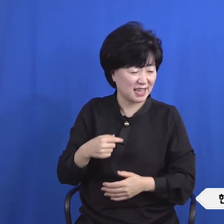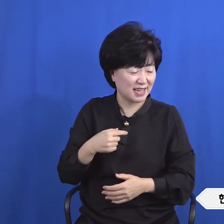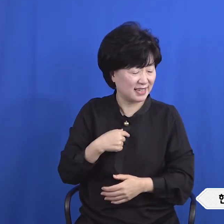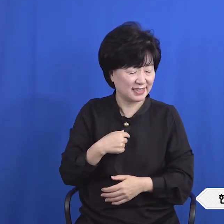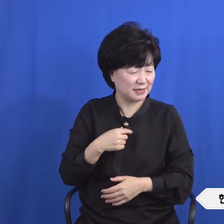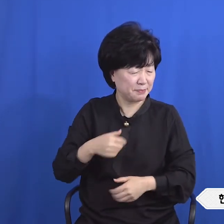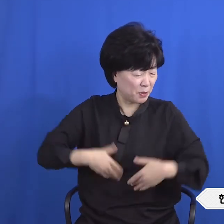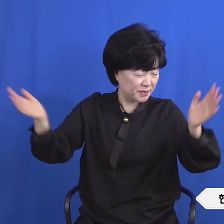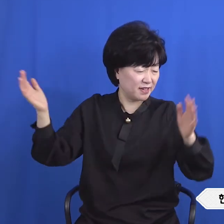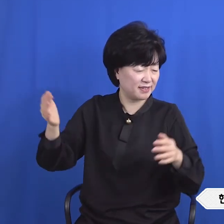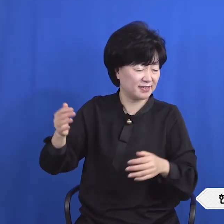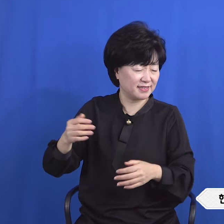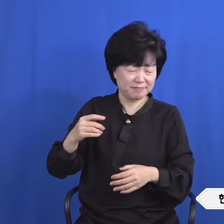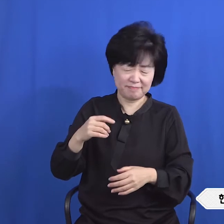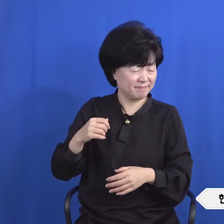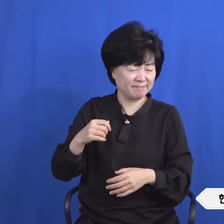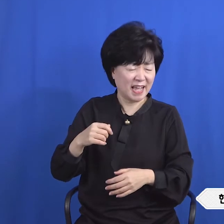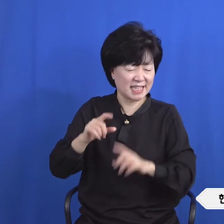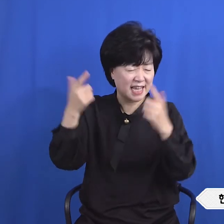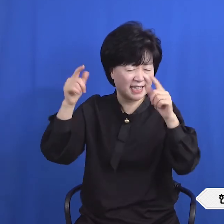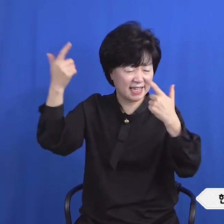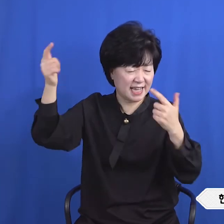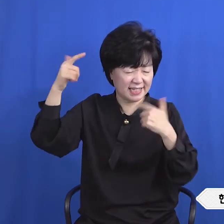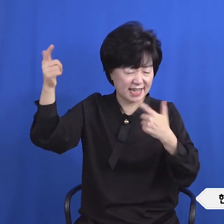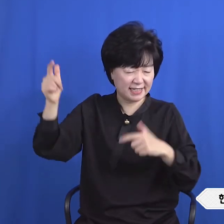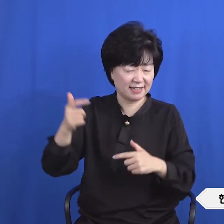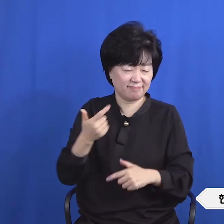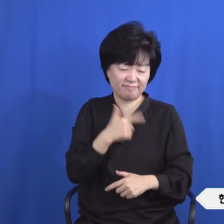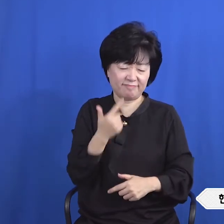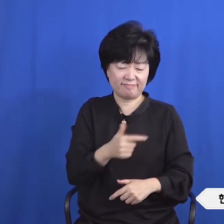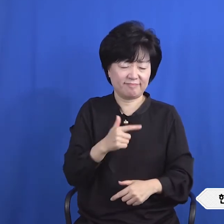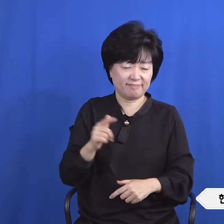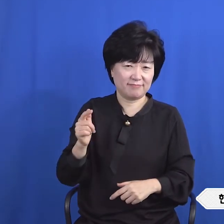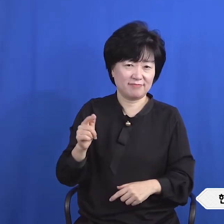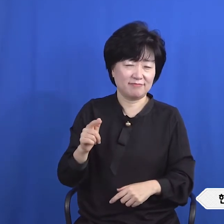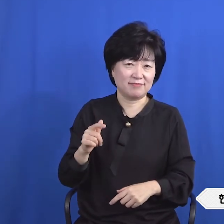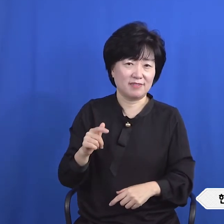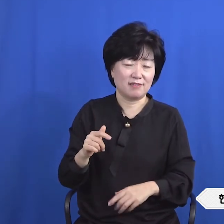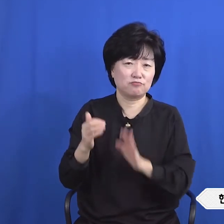쪼글박스럽게 필요 없어. 머리를 흔들면서 아니라고 부인을 해버리는 것입니다.